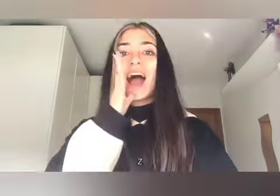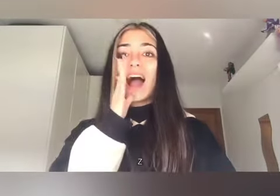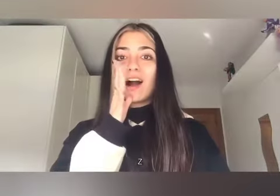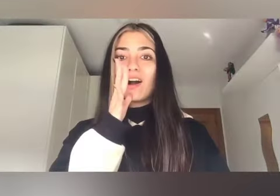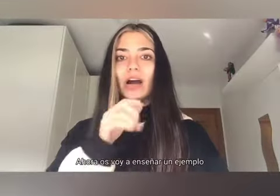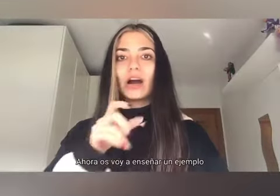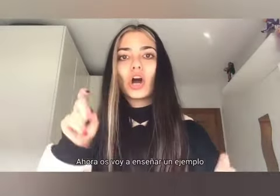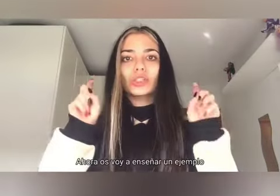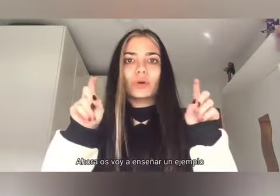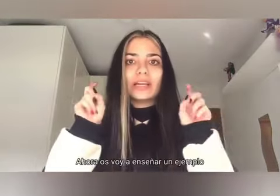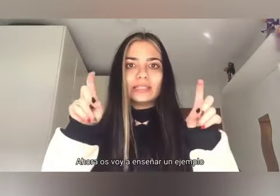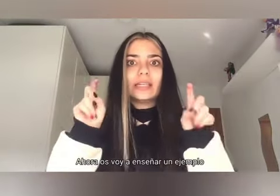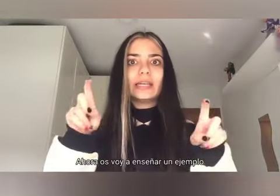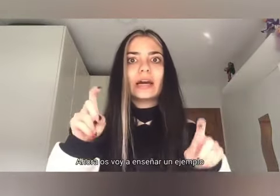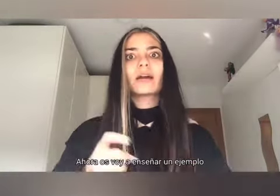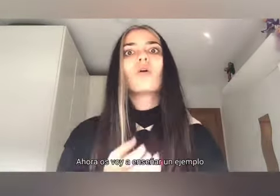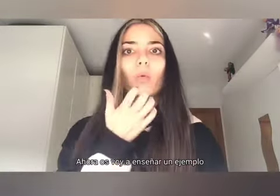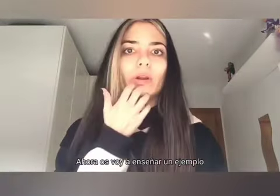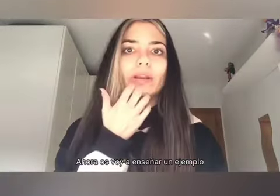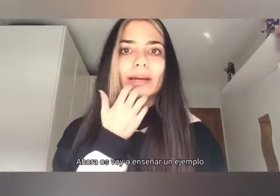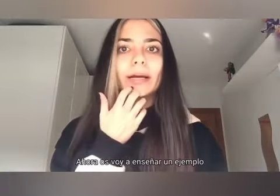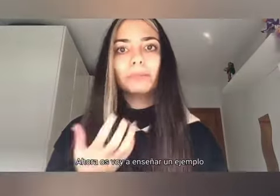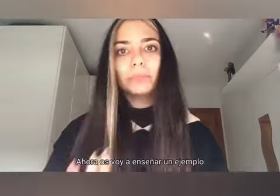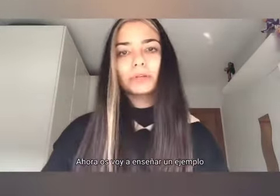Ahora os voy a enseñar un ejemplo.